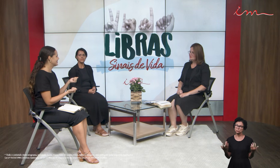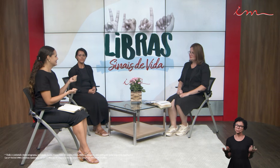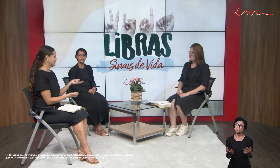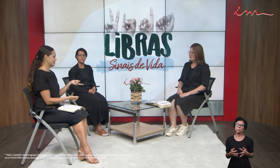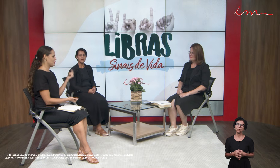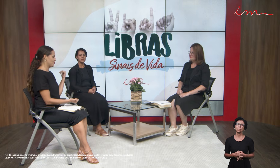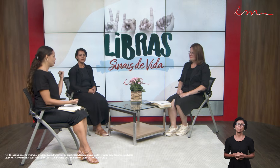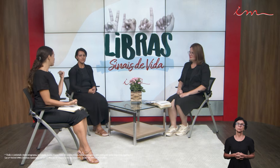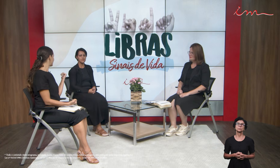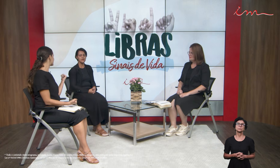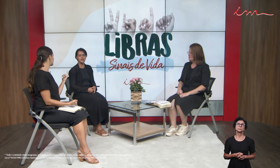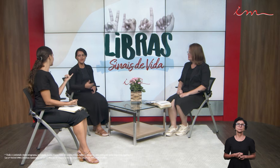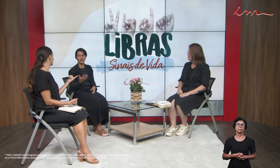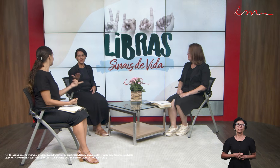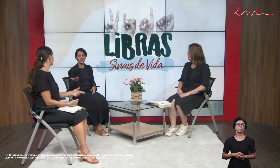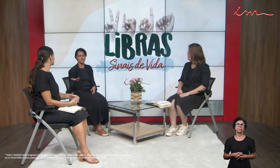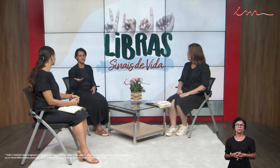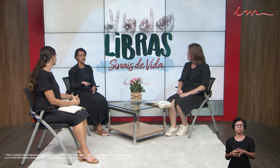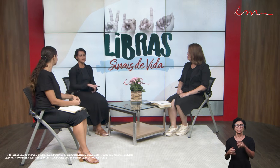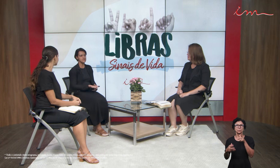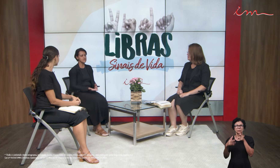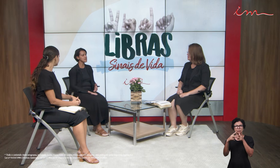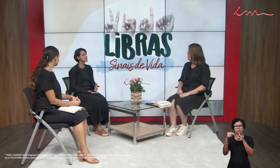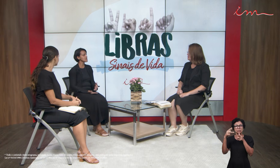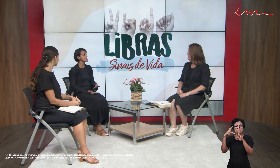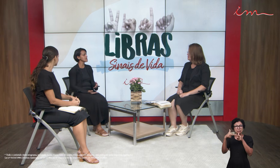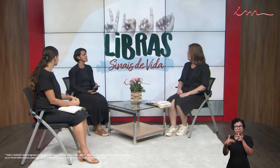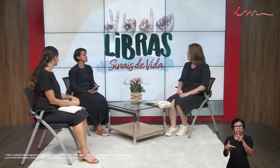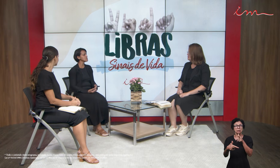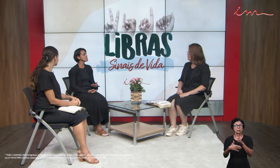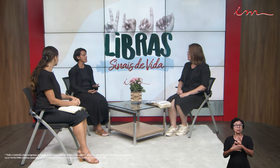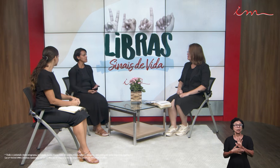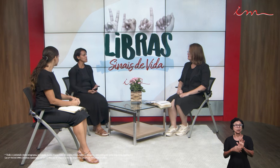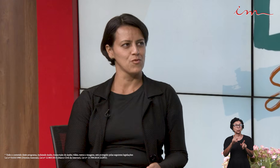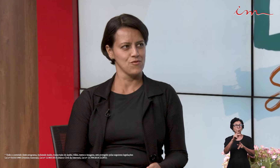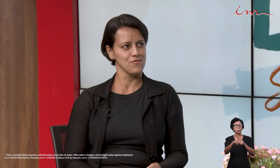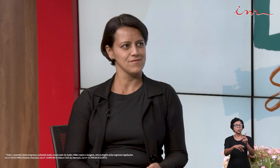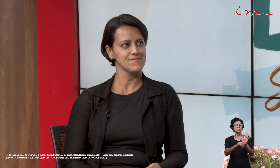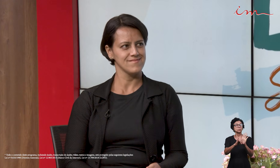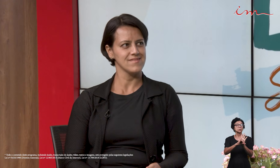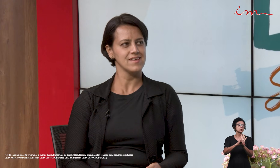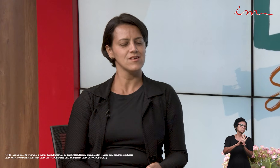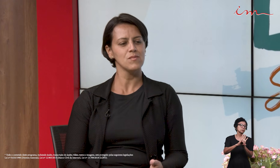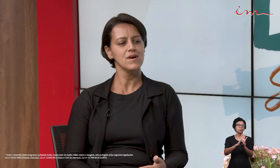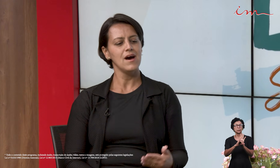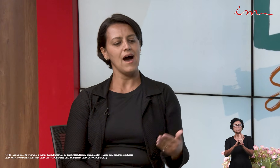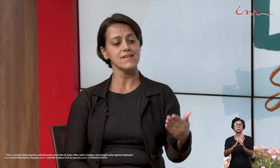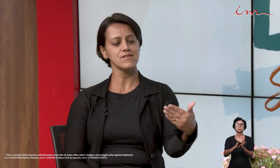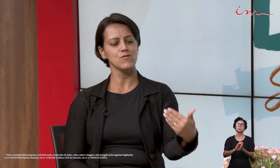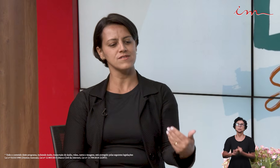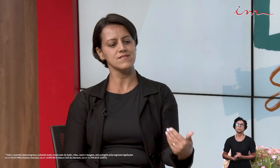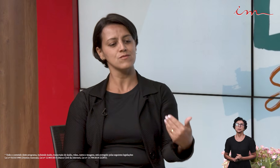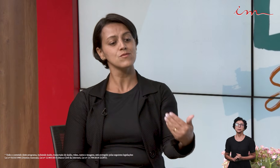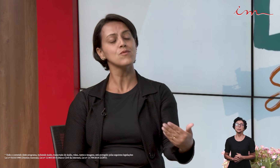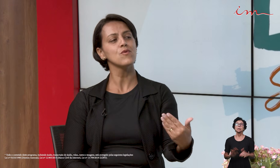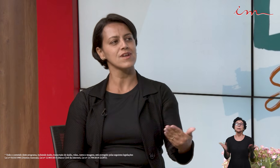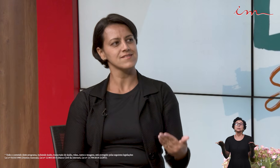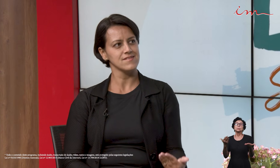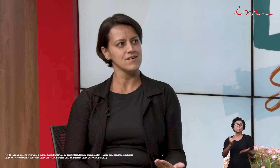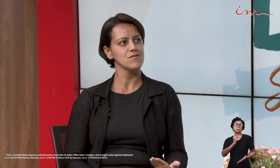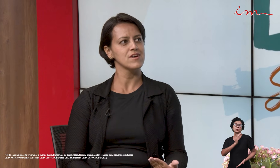comparações, muito bom. E aí, a circuncisão, né, ela identificava o povo. Sim. Né? Então, a circuncisão